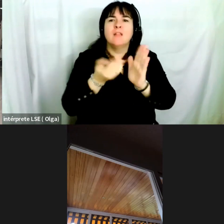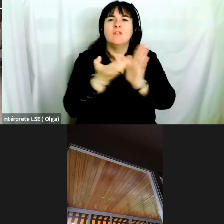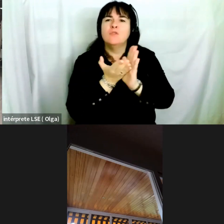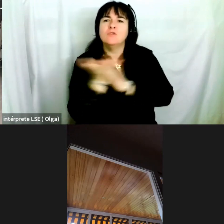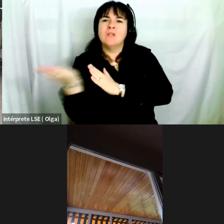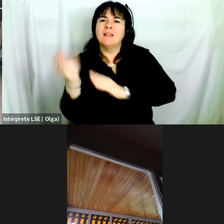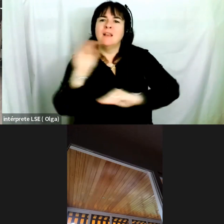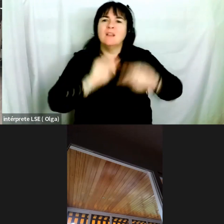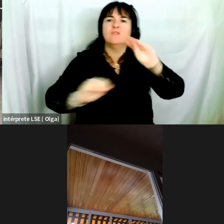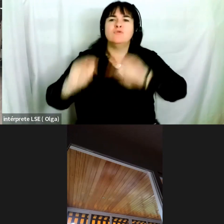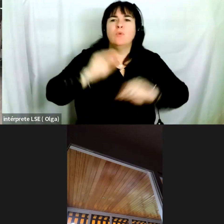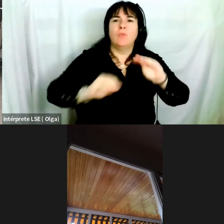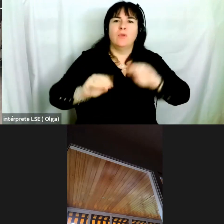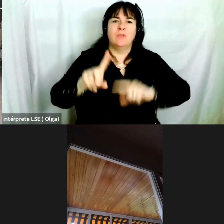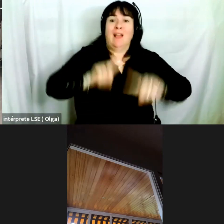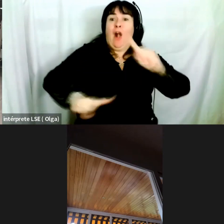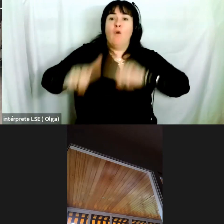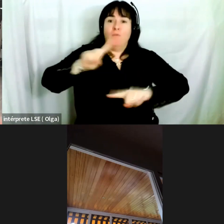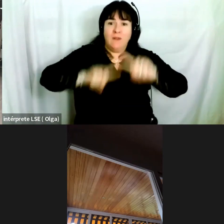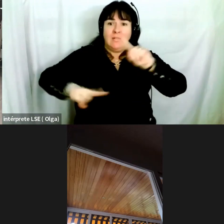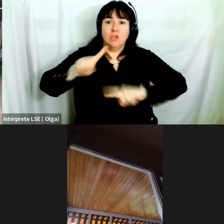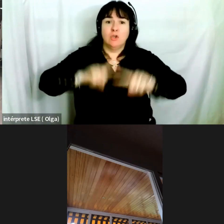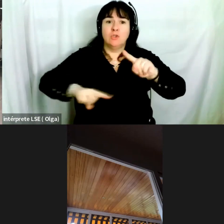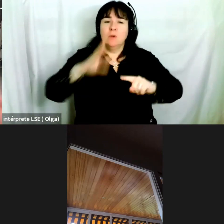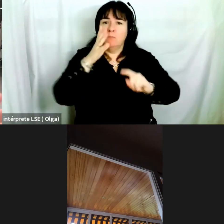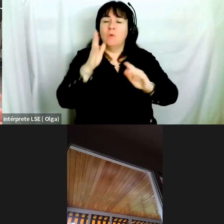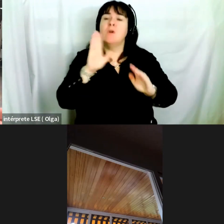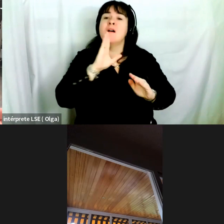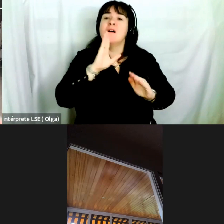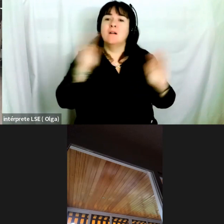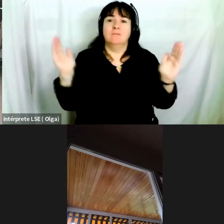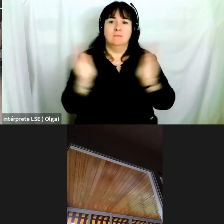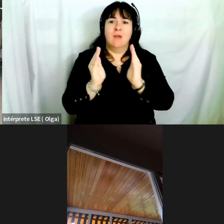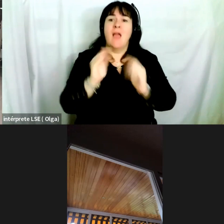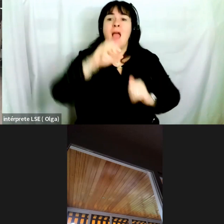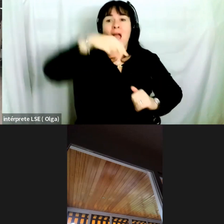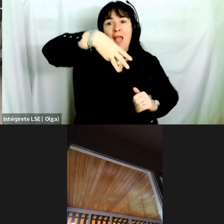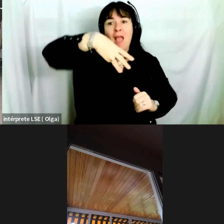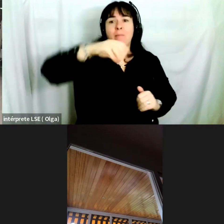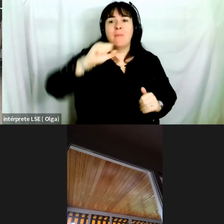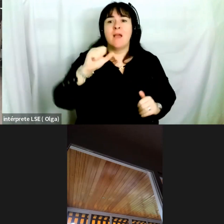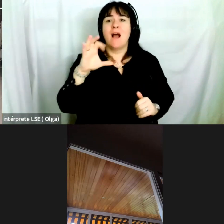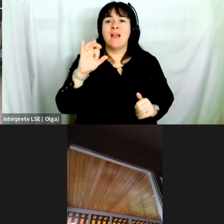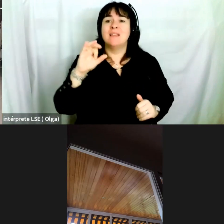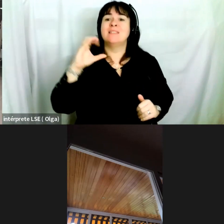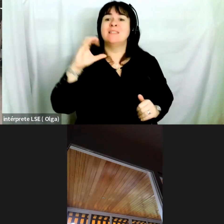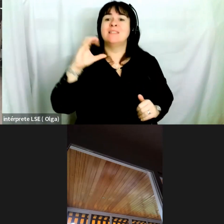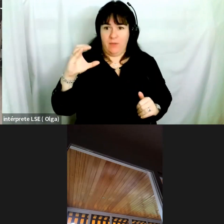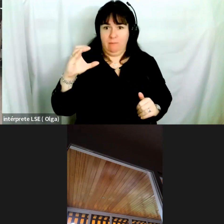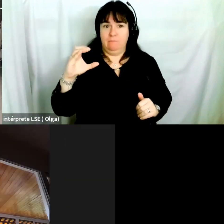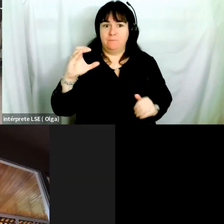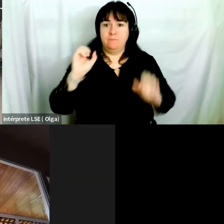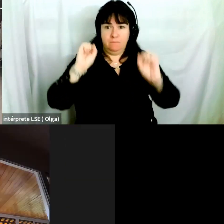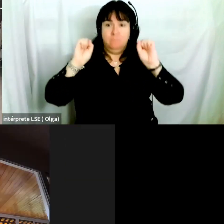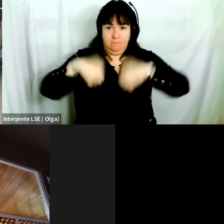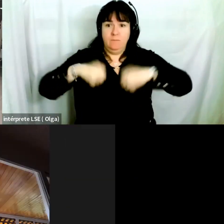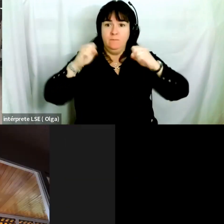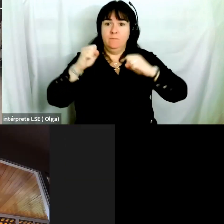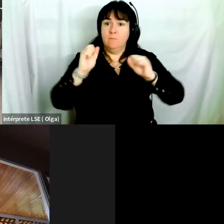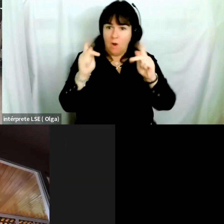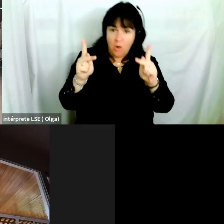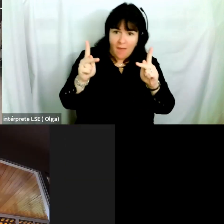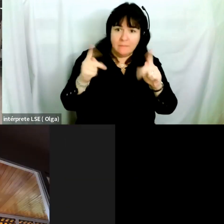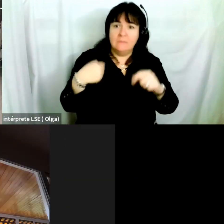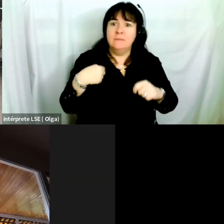se denominan por las siglas MASC, ¿vale? ¿Por qué? Porque agrupan una serie de